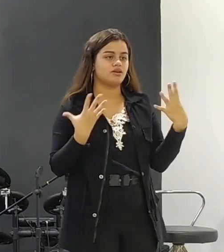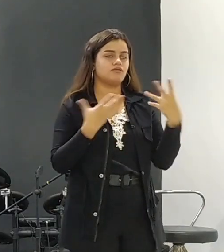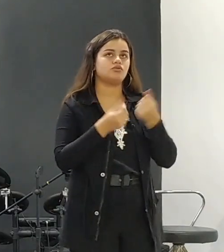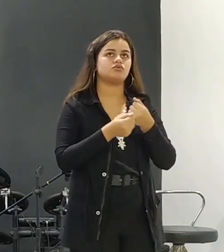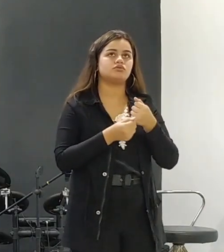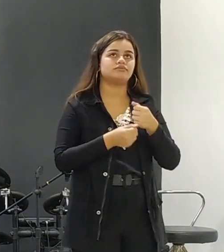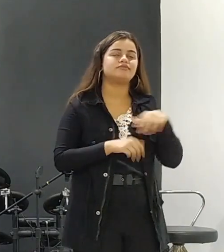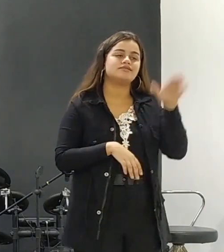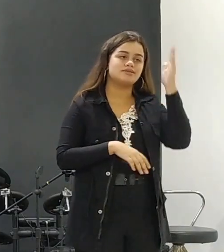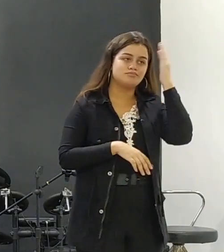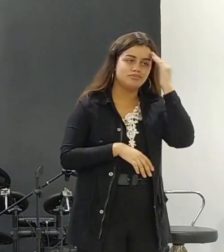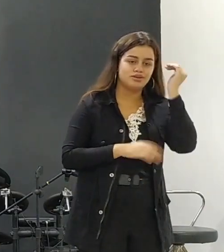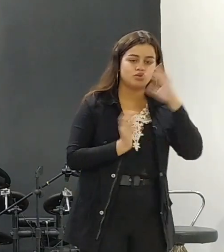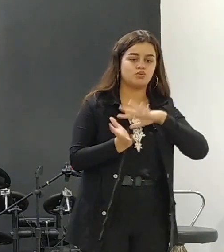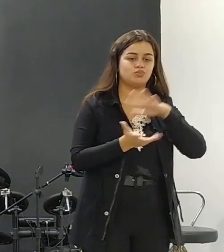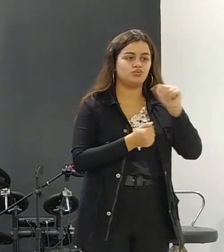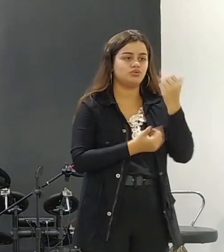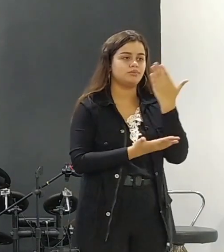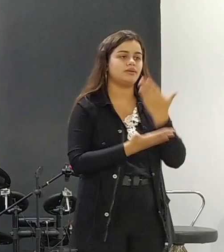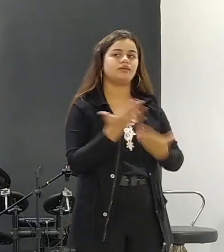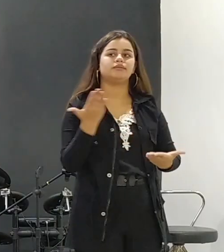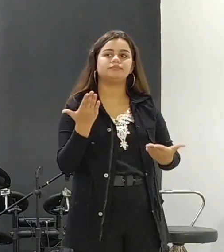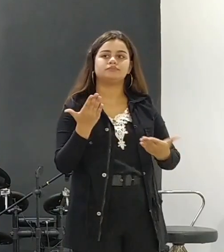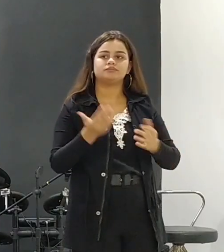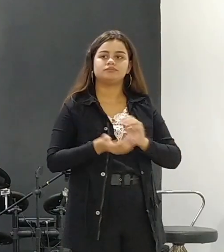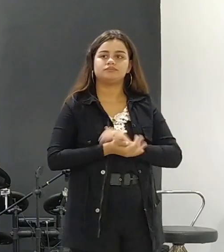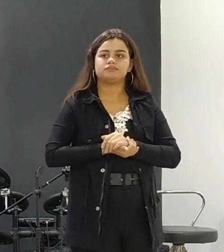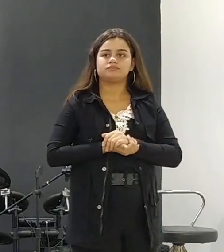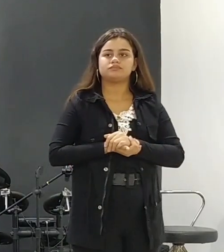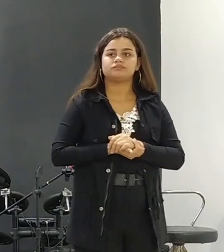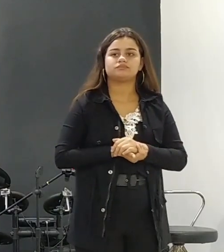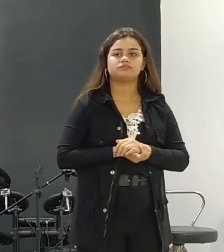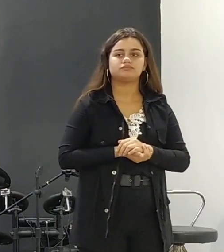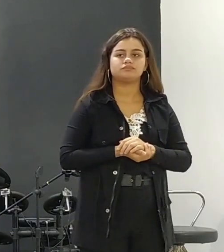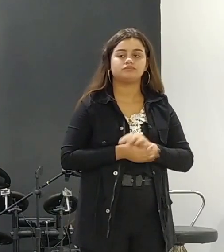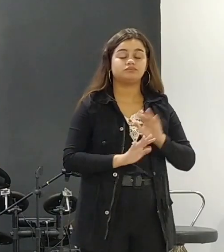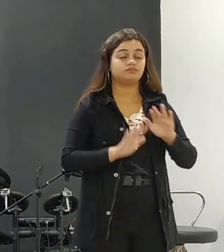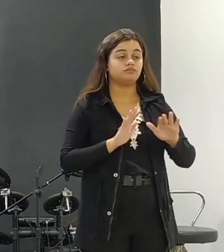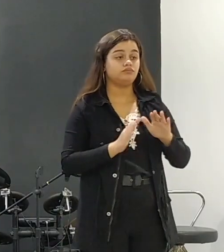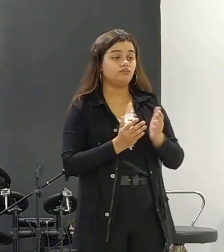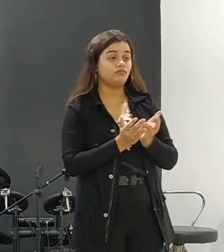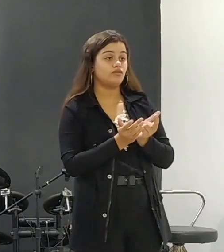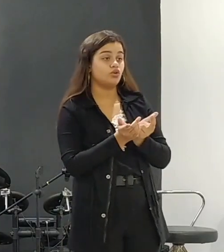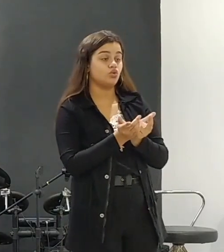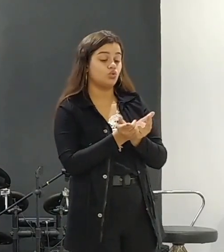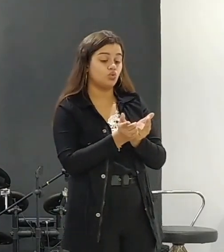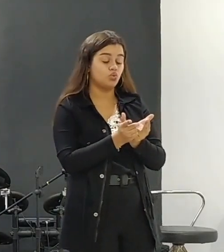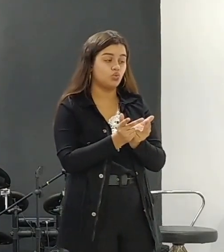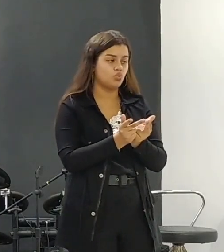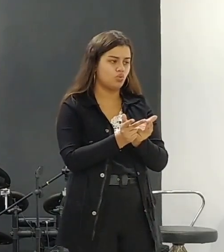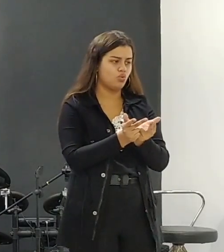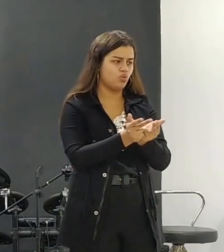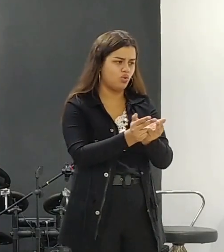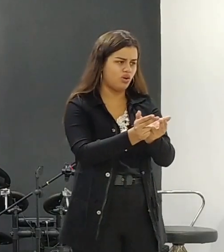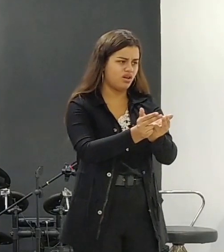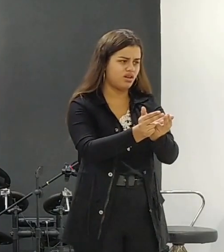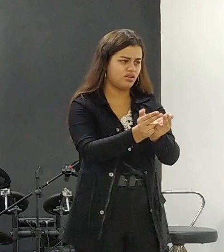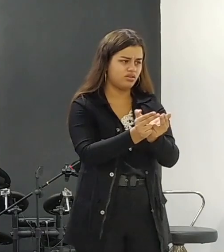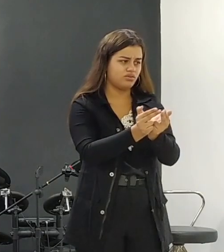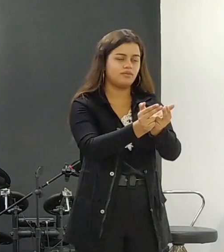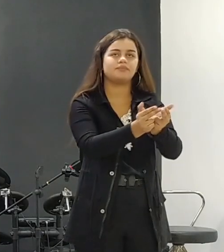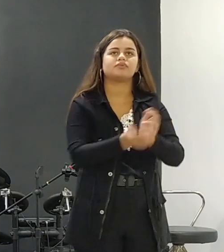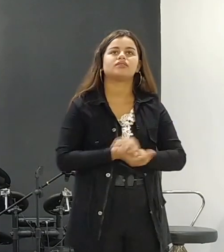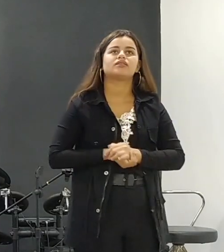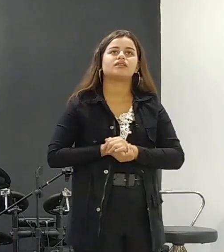mundo ia se perder. Não adiantava anunciar para o mundo, né? Talvez Noé tenha até anunciado, mas a obra que Deus chamou Noé